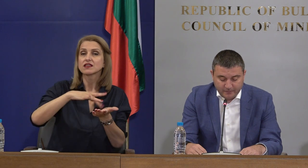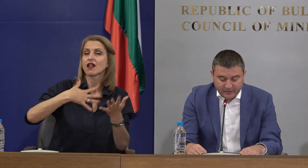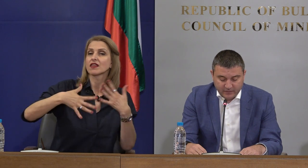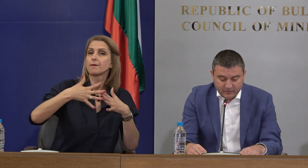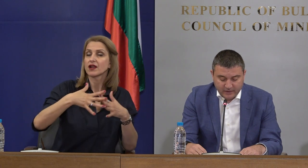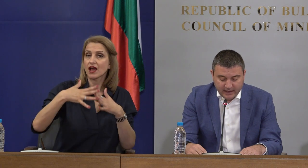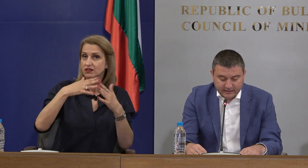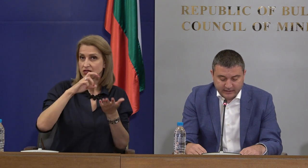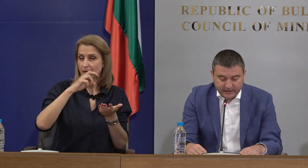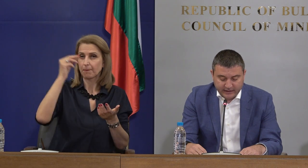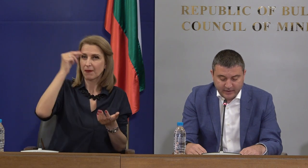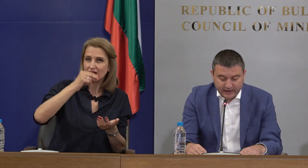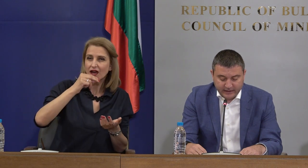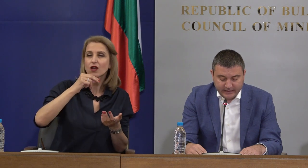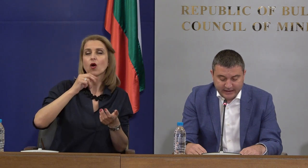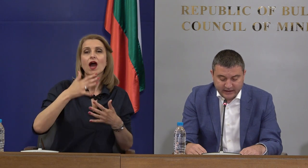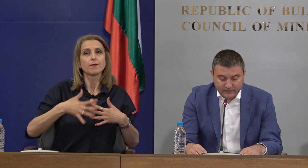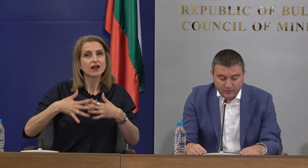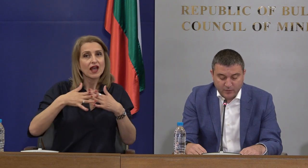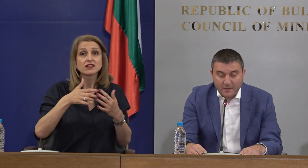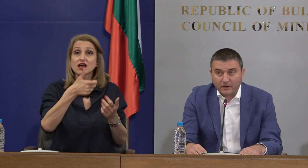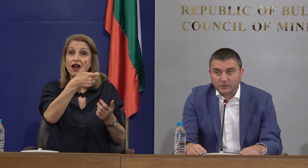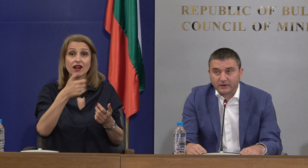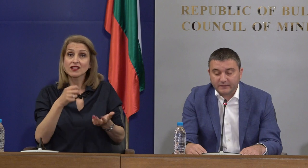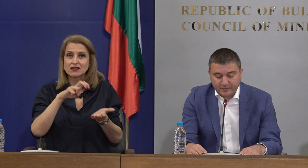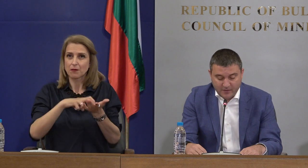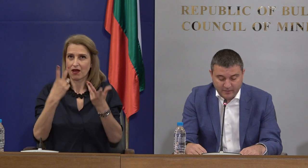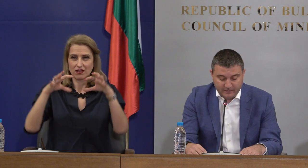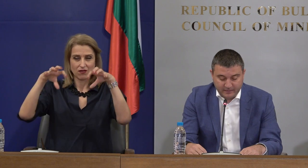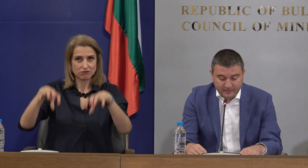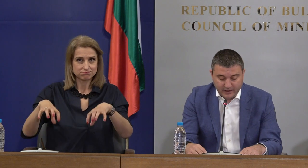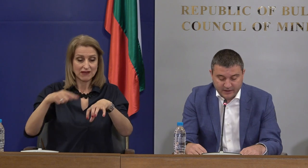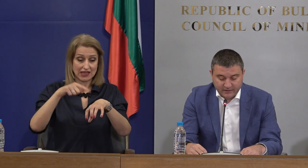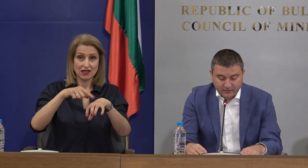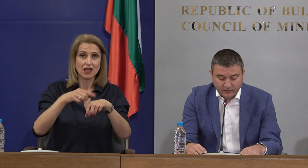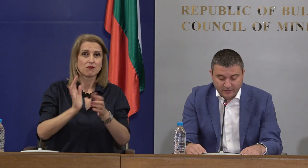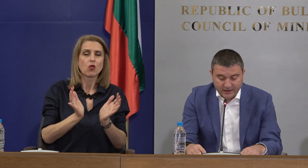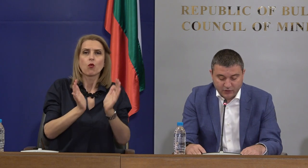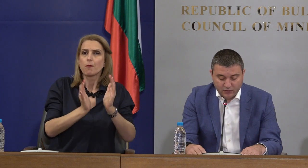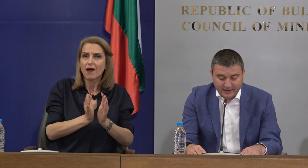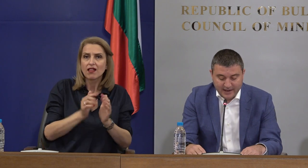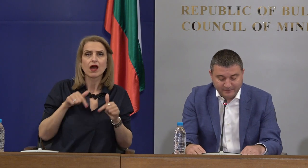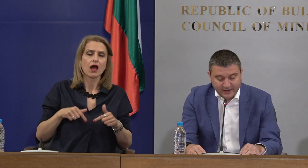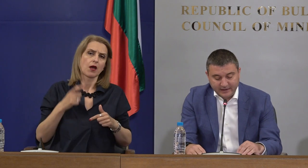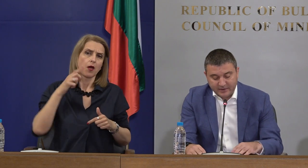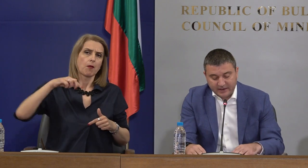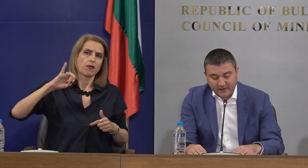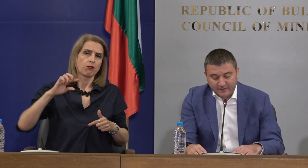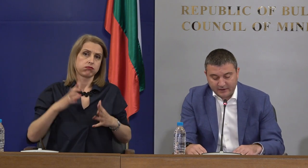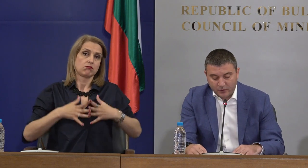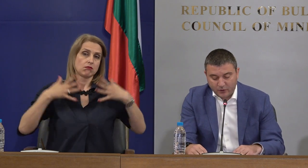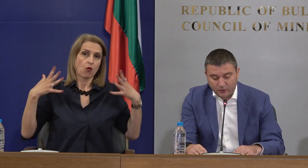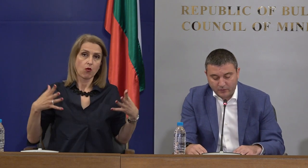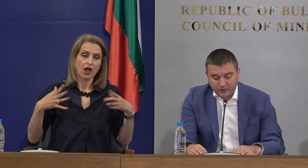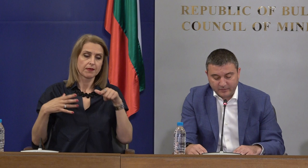като Българо-американската кредитна банка е несравнимо по-малко по активи спрямо ПИП и няма развита фондова мрежа, то тя не